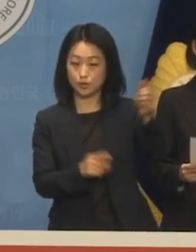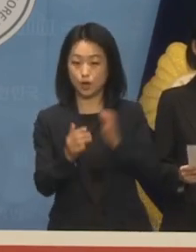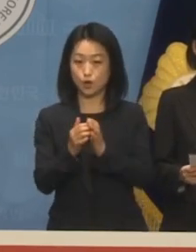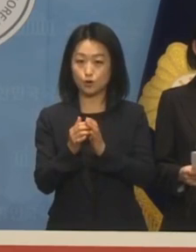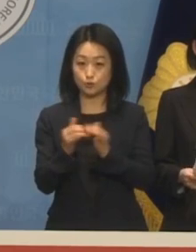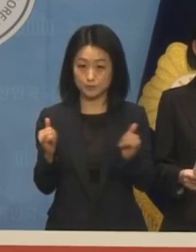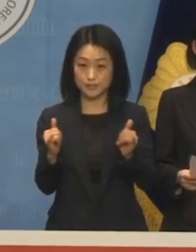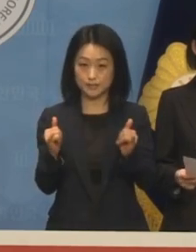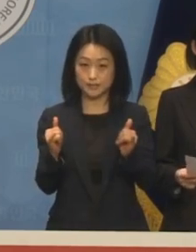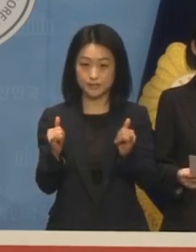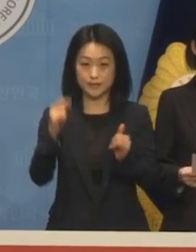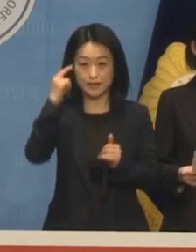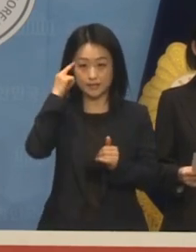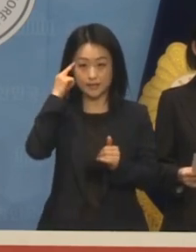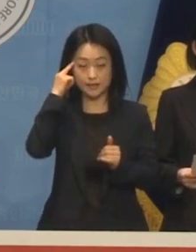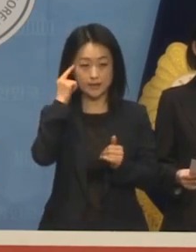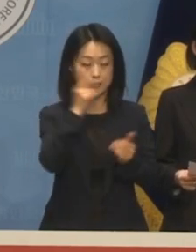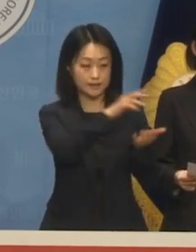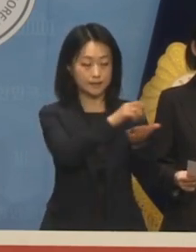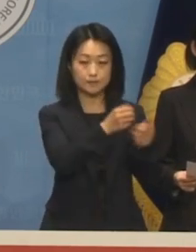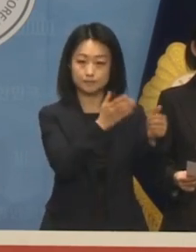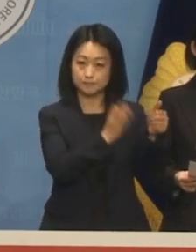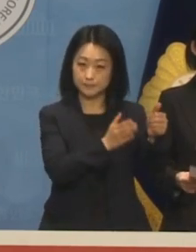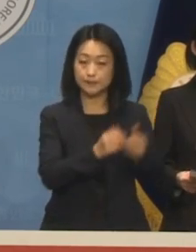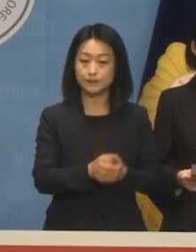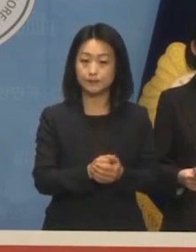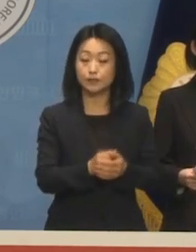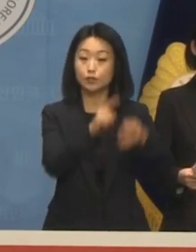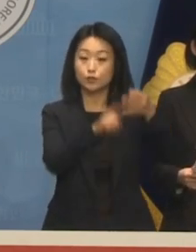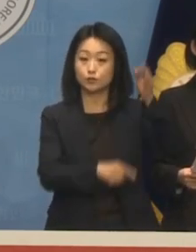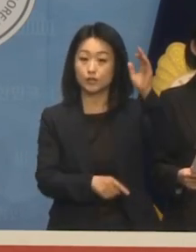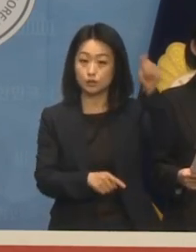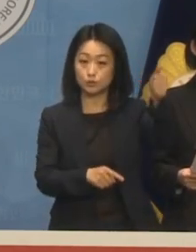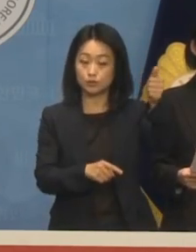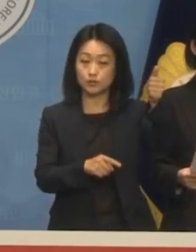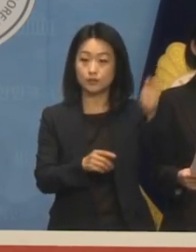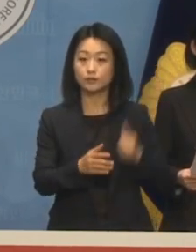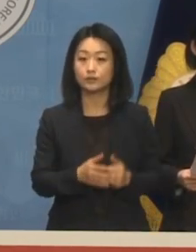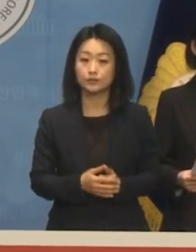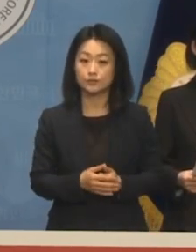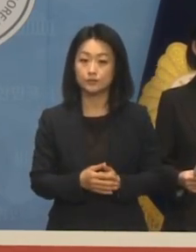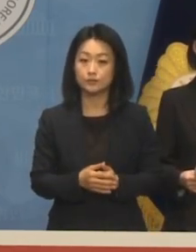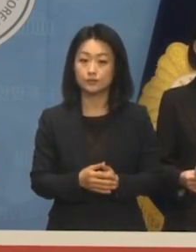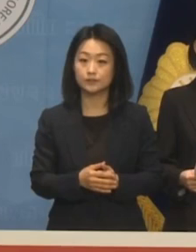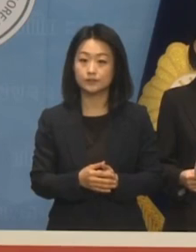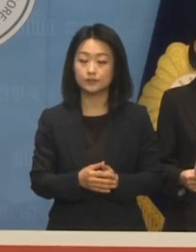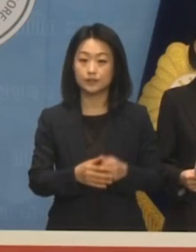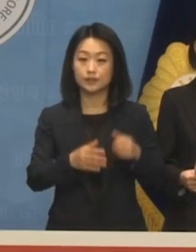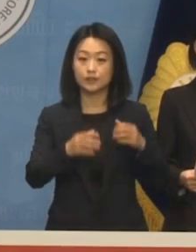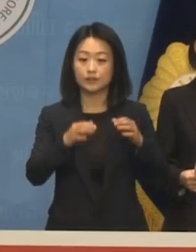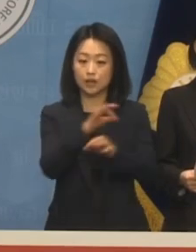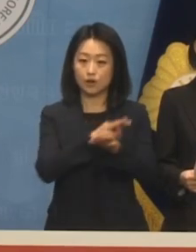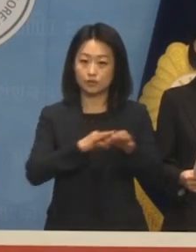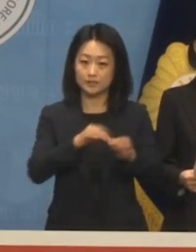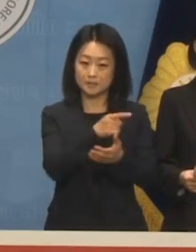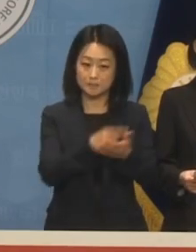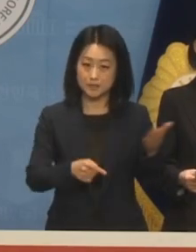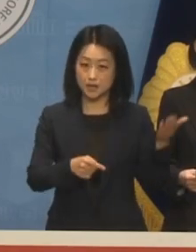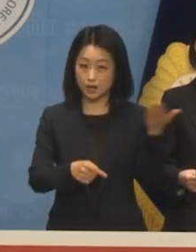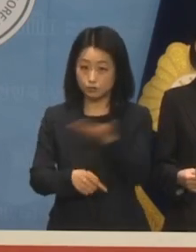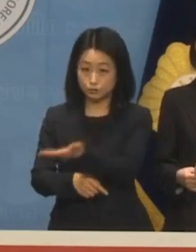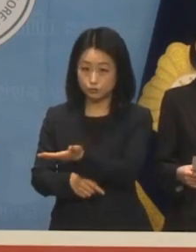목소리를 들으십시오 윤성열 대통령은 정령 국가미래 동력과 경제 안위를 훼손하면서까지 일본의